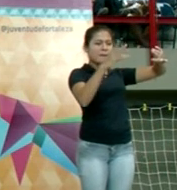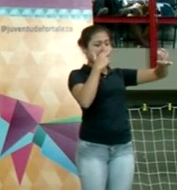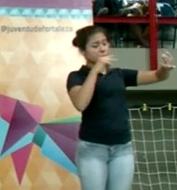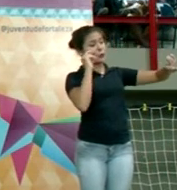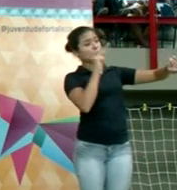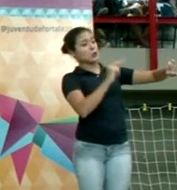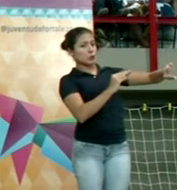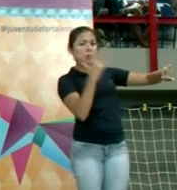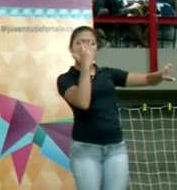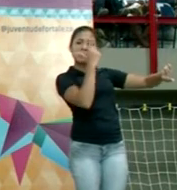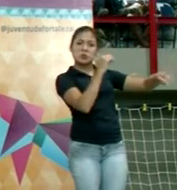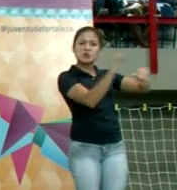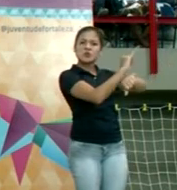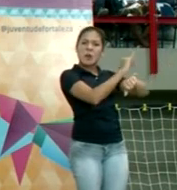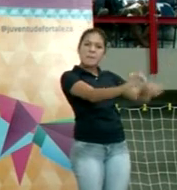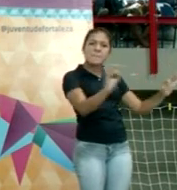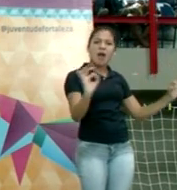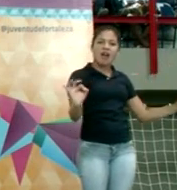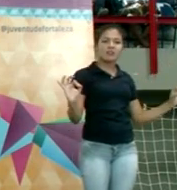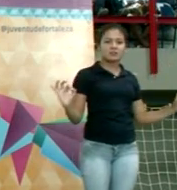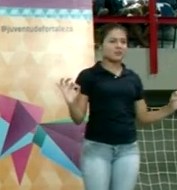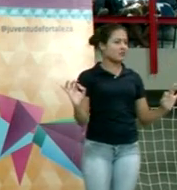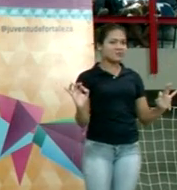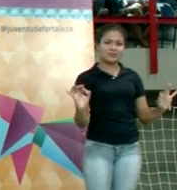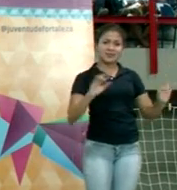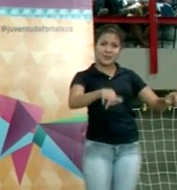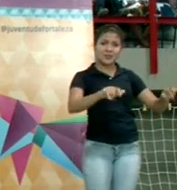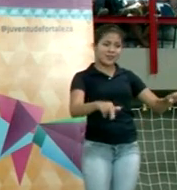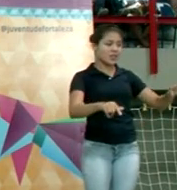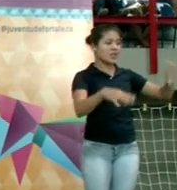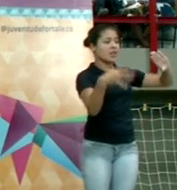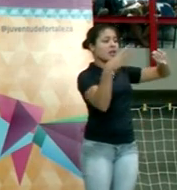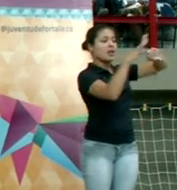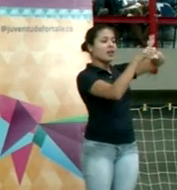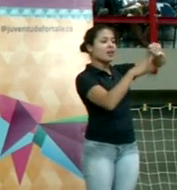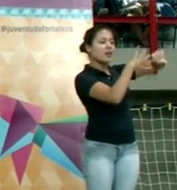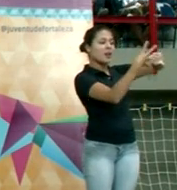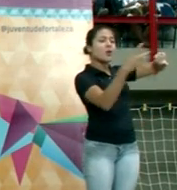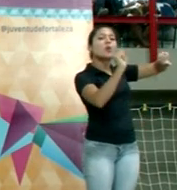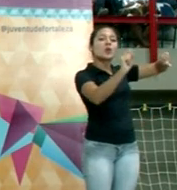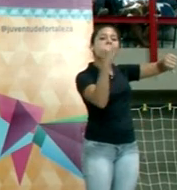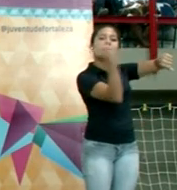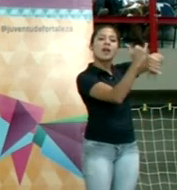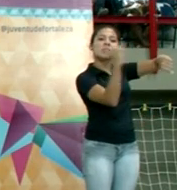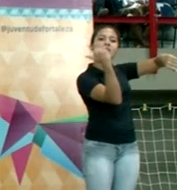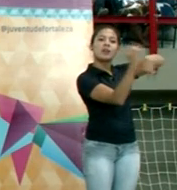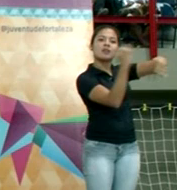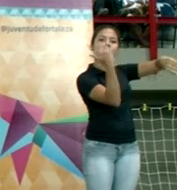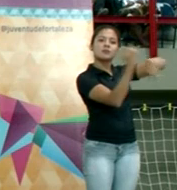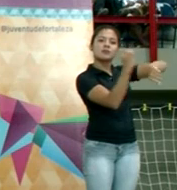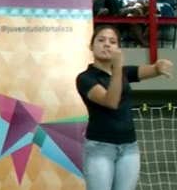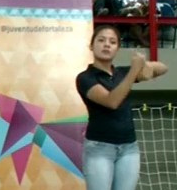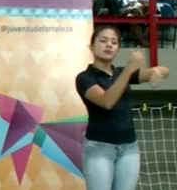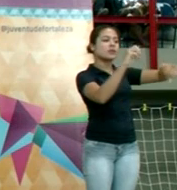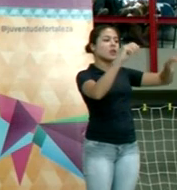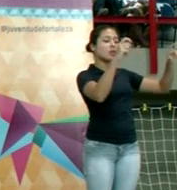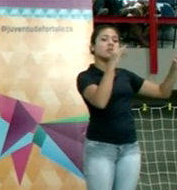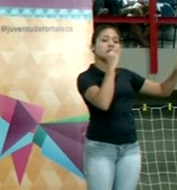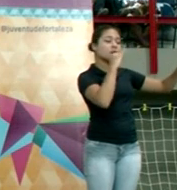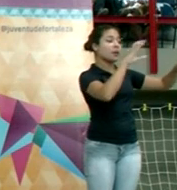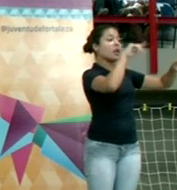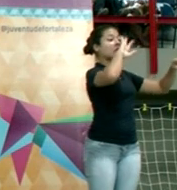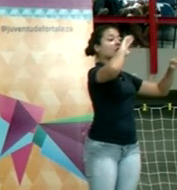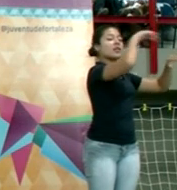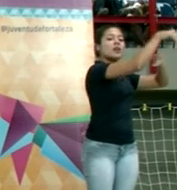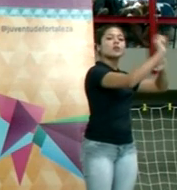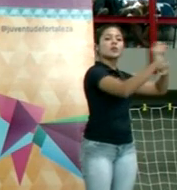design. Aquilo é uma tela de metal. E aqueles buraquinhos eles servem para não deixar as micro-ondas passarem. Elas não